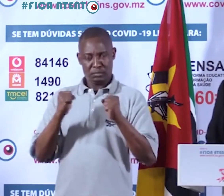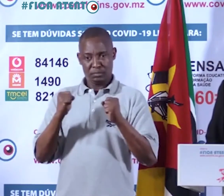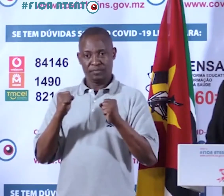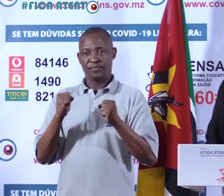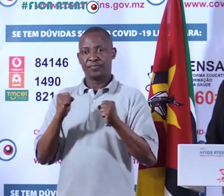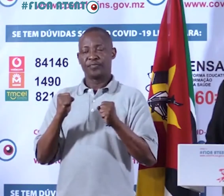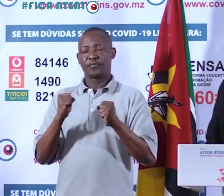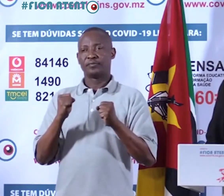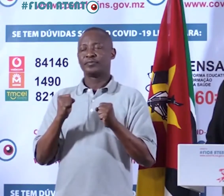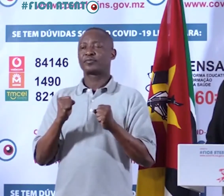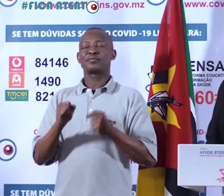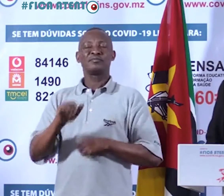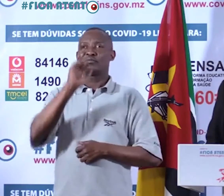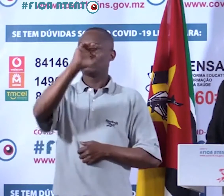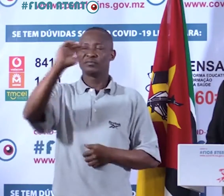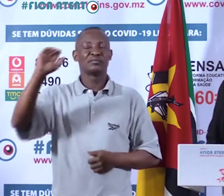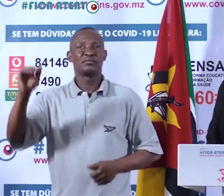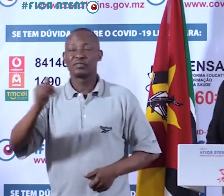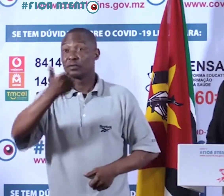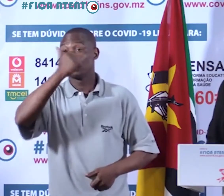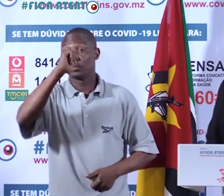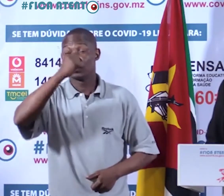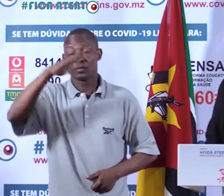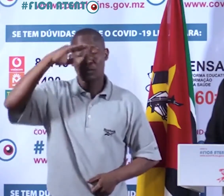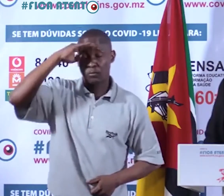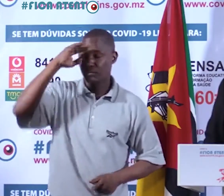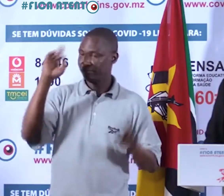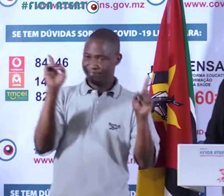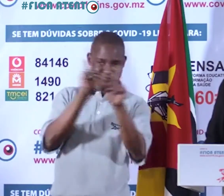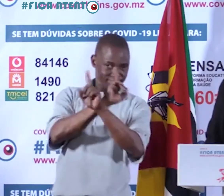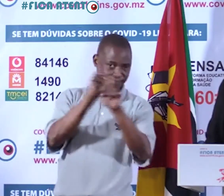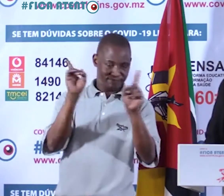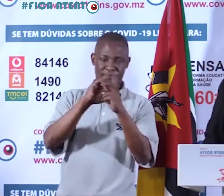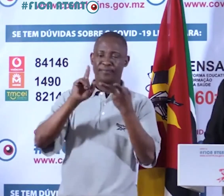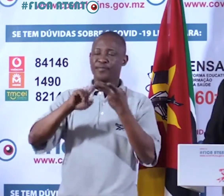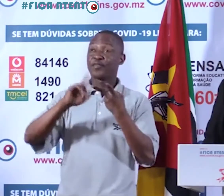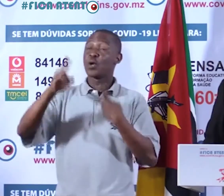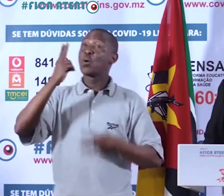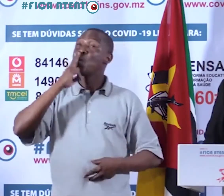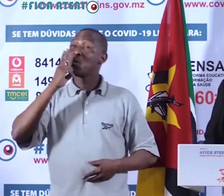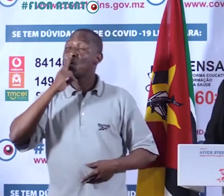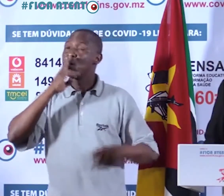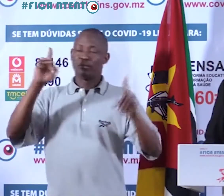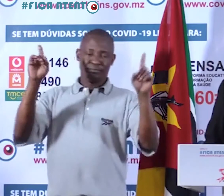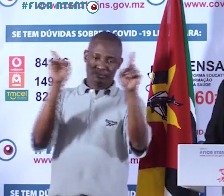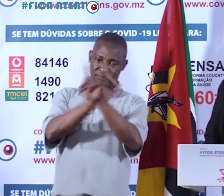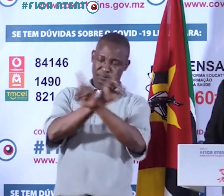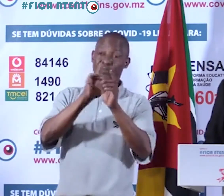não aconselha o consumo de álcool ou tabaco, mas recomenda o seguimento